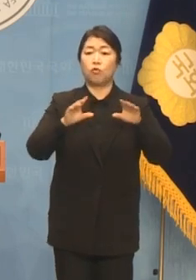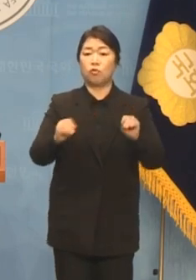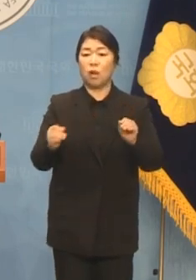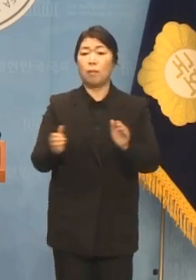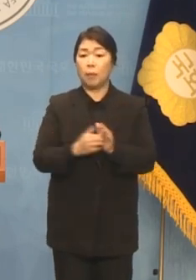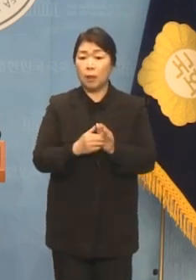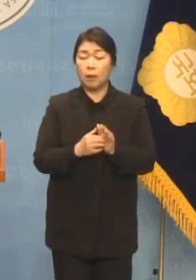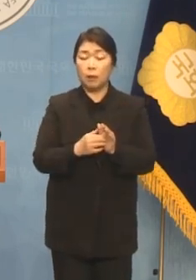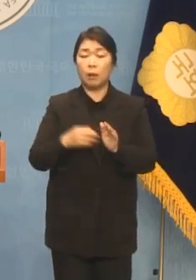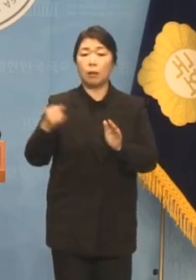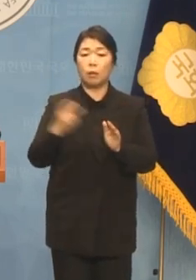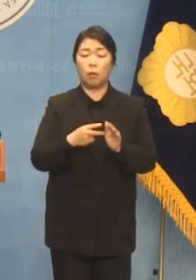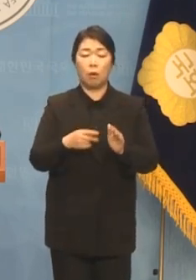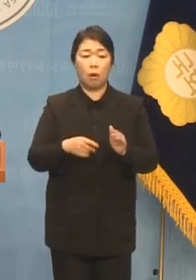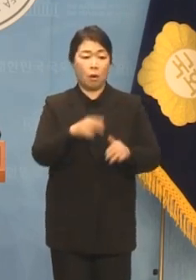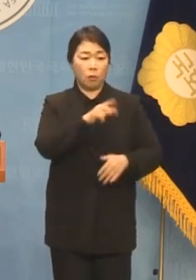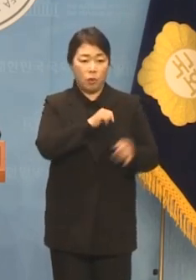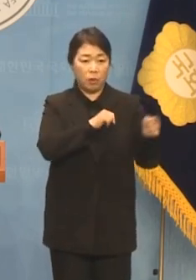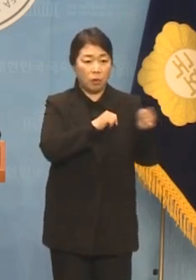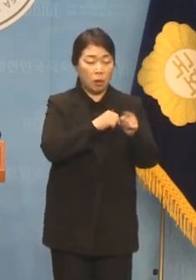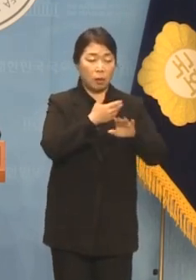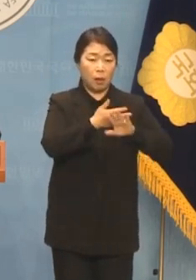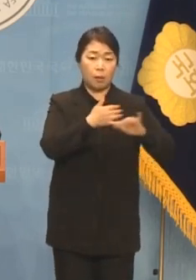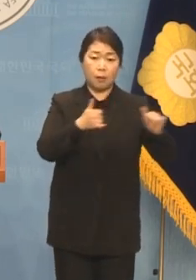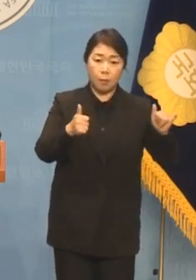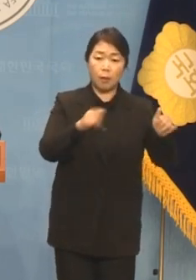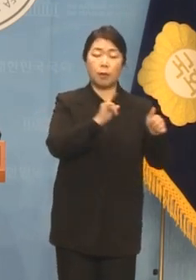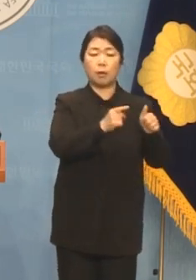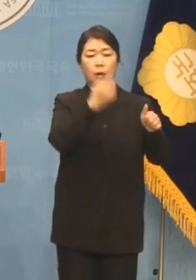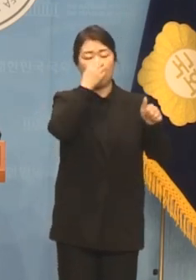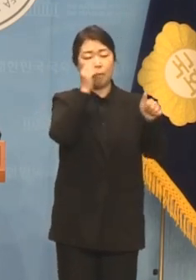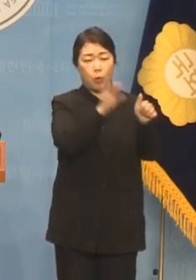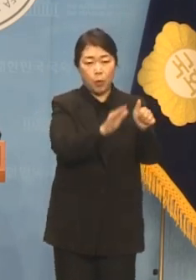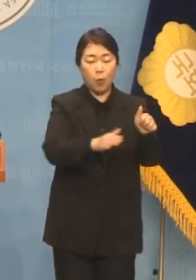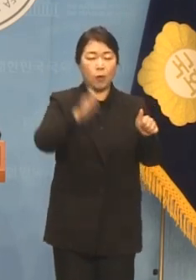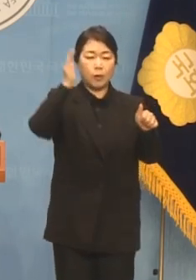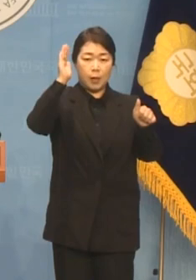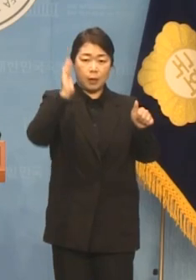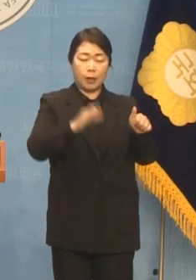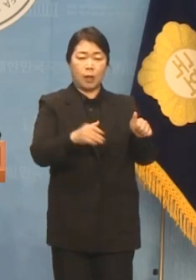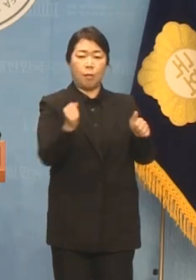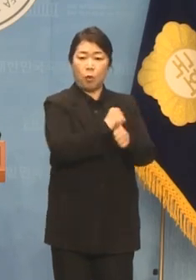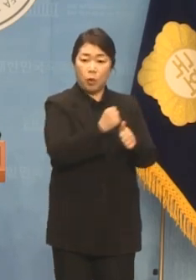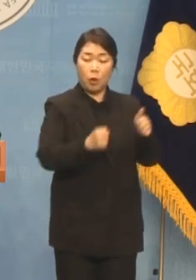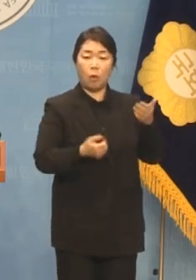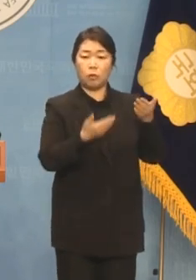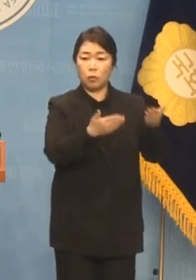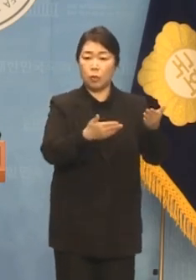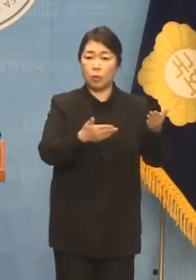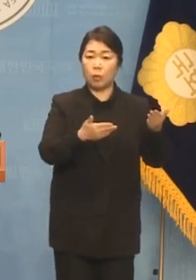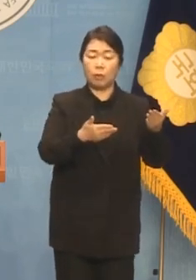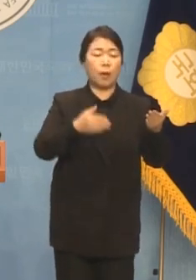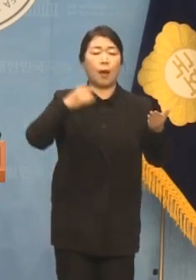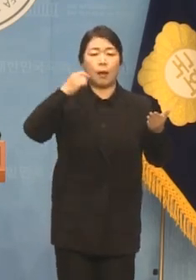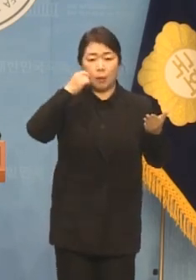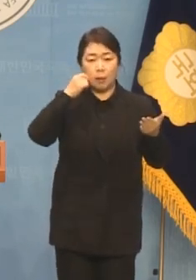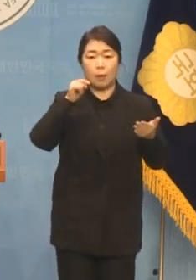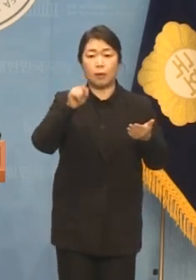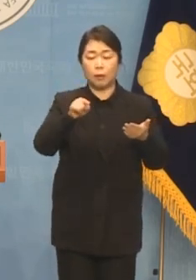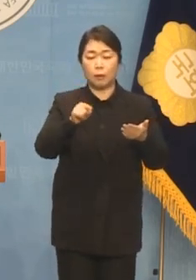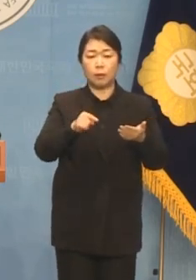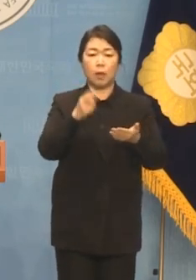아니라 위원들이 다른 사람에 대한 모욕 발언 폭력을 행사해 안된다는